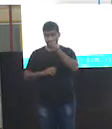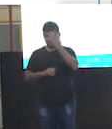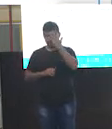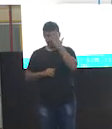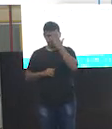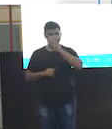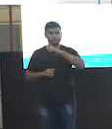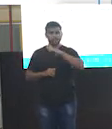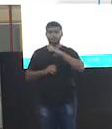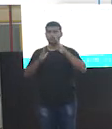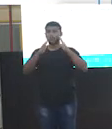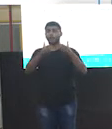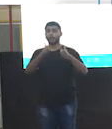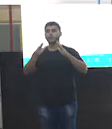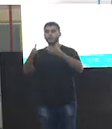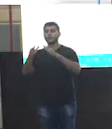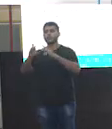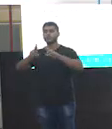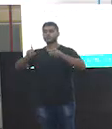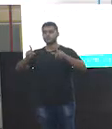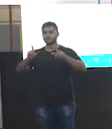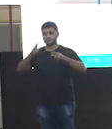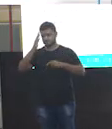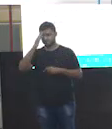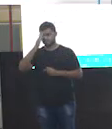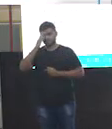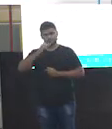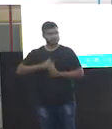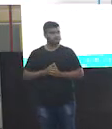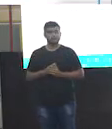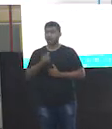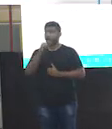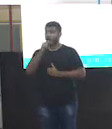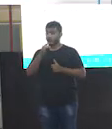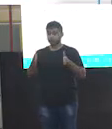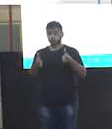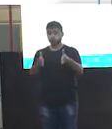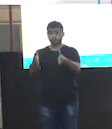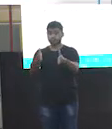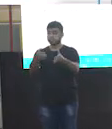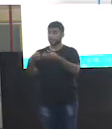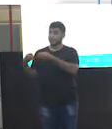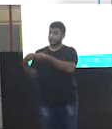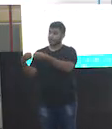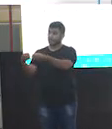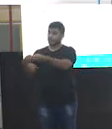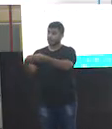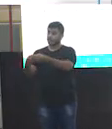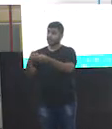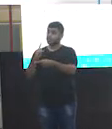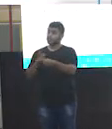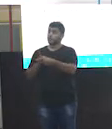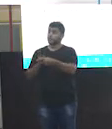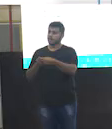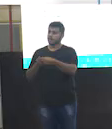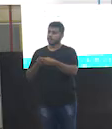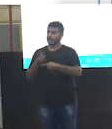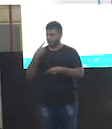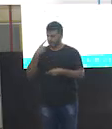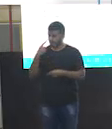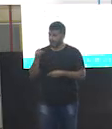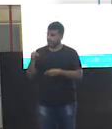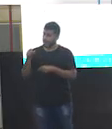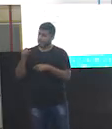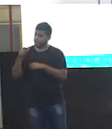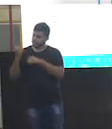diferentes foram instaladas ao longo do curso de um rio. O descarte dos efluentes